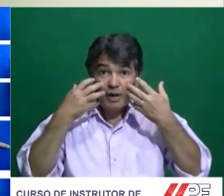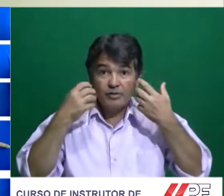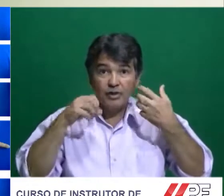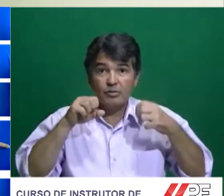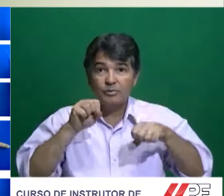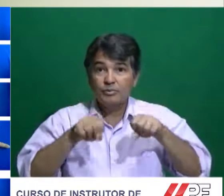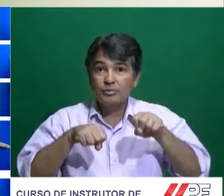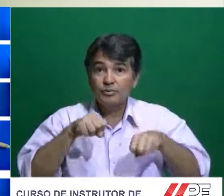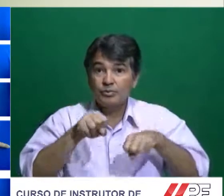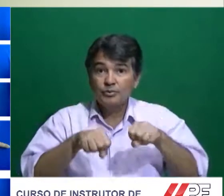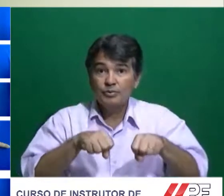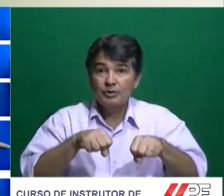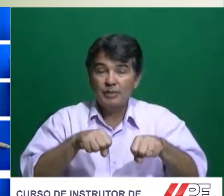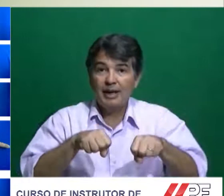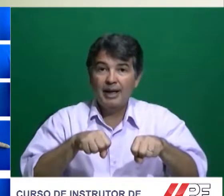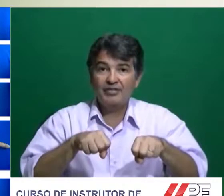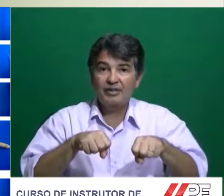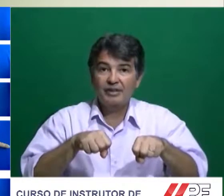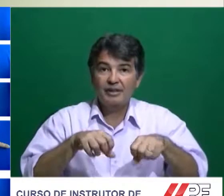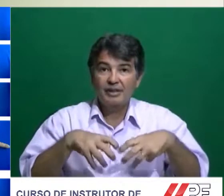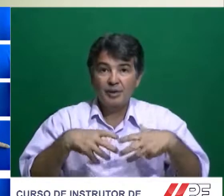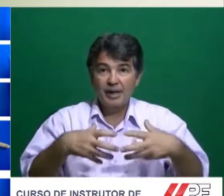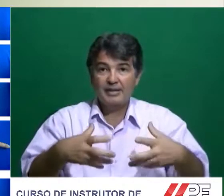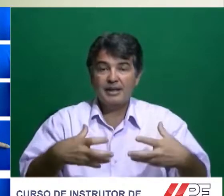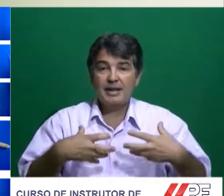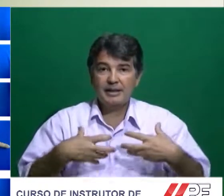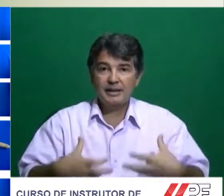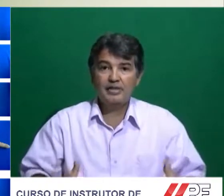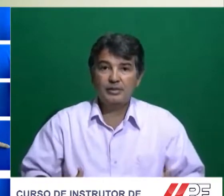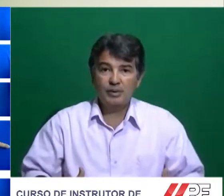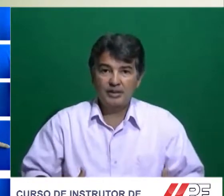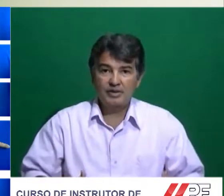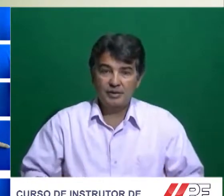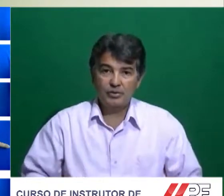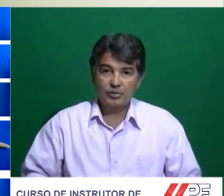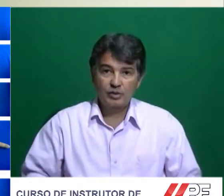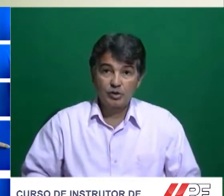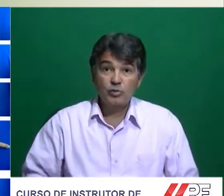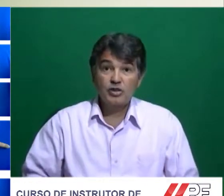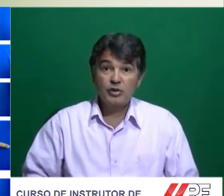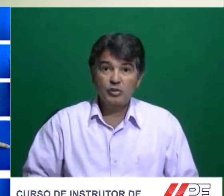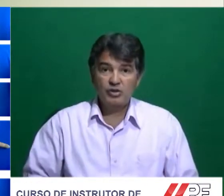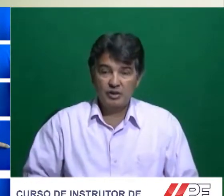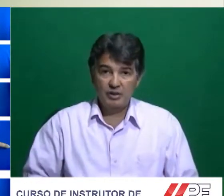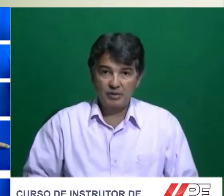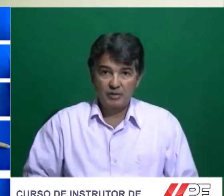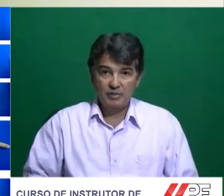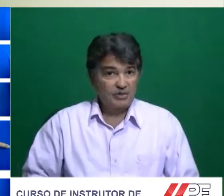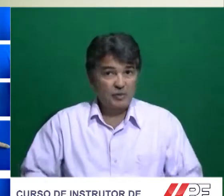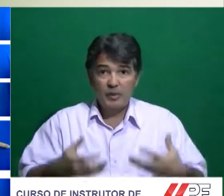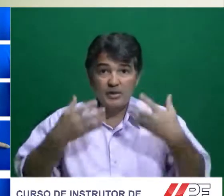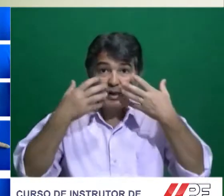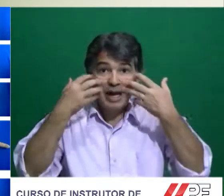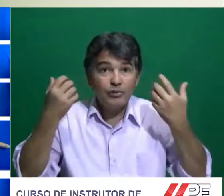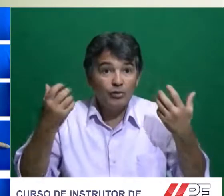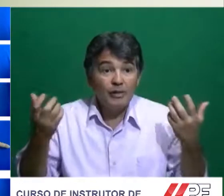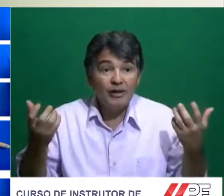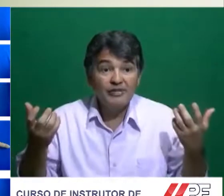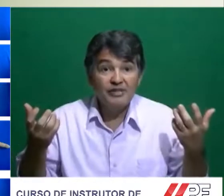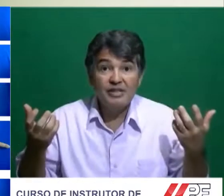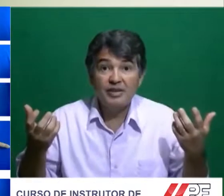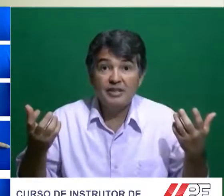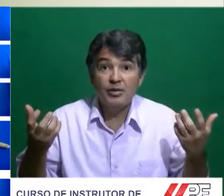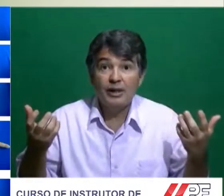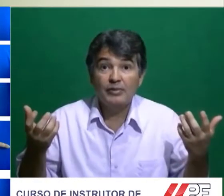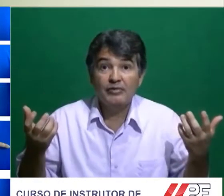Mas se for um gatinho. Mais leve. Então é essa a característica do classificador. Substitui o sinal. Porque você não pode ser o gato.